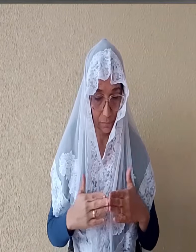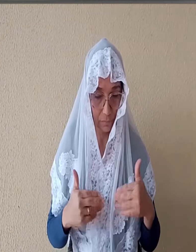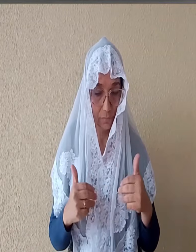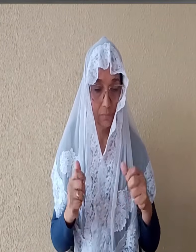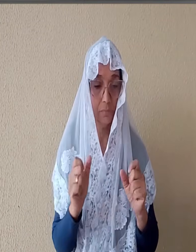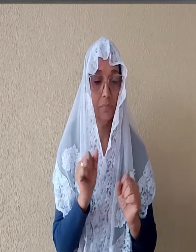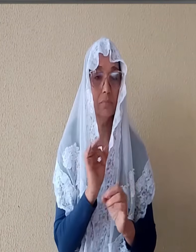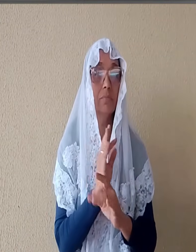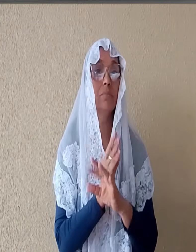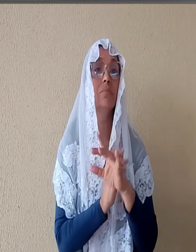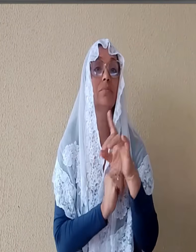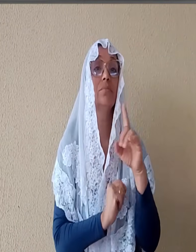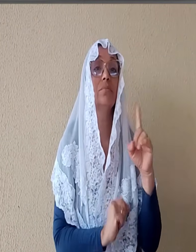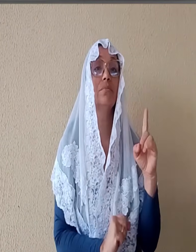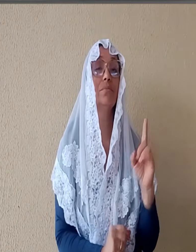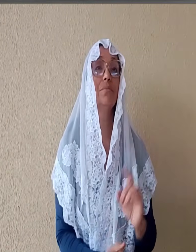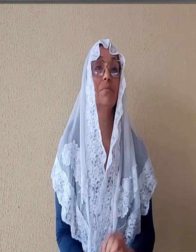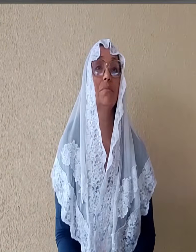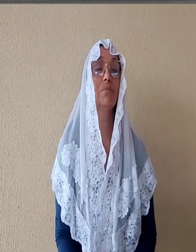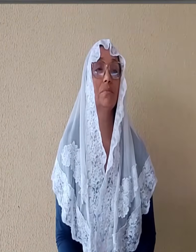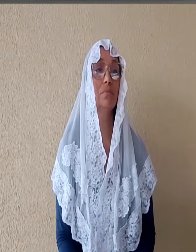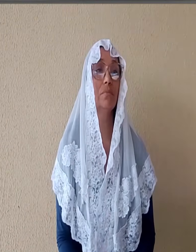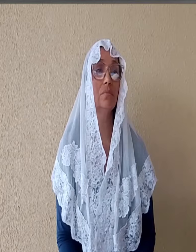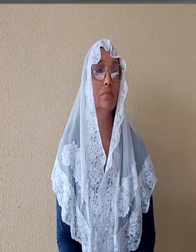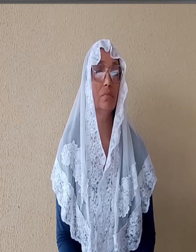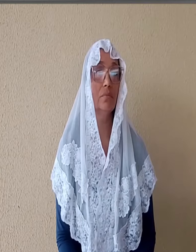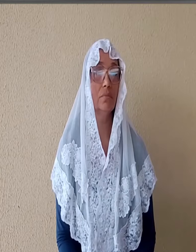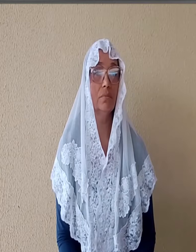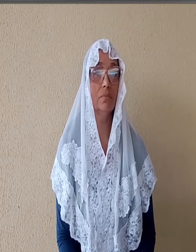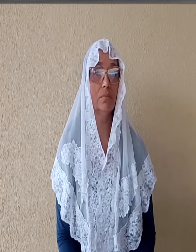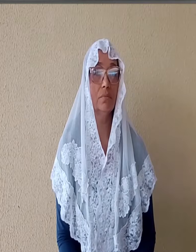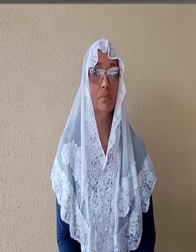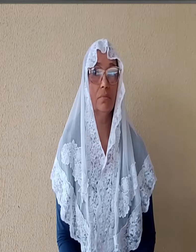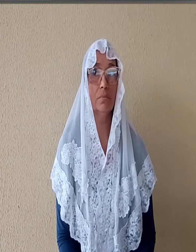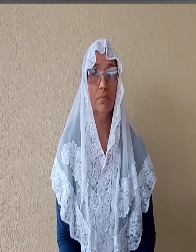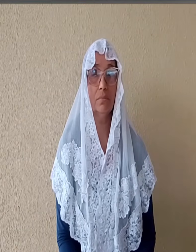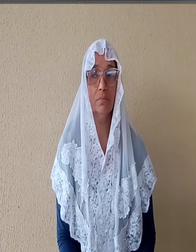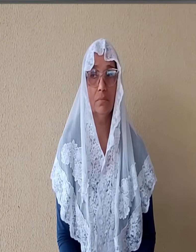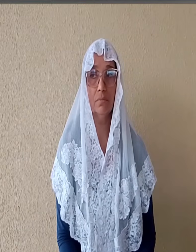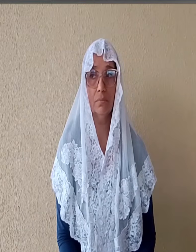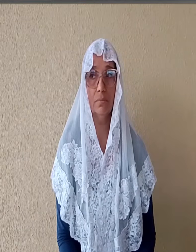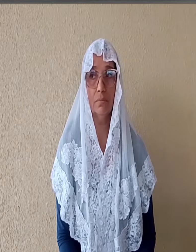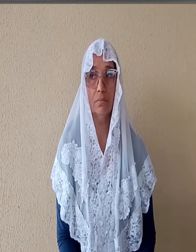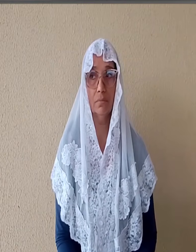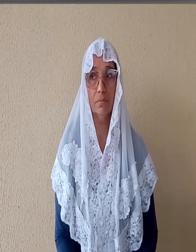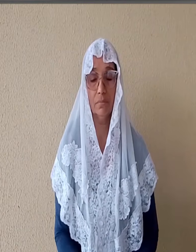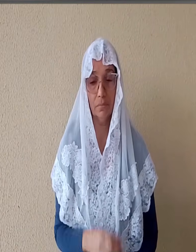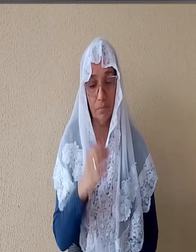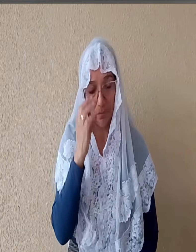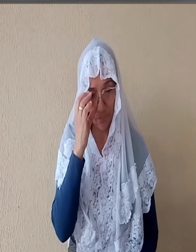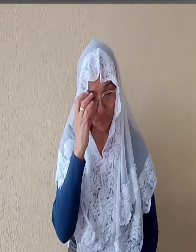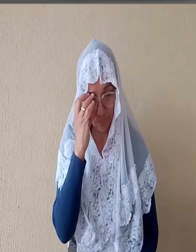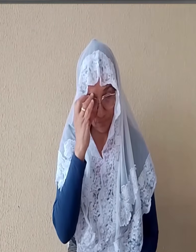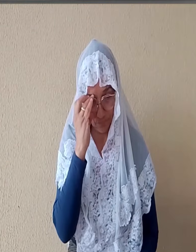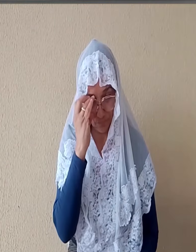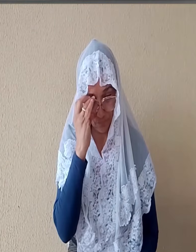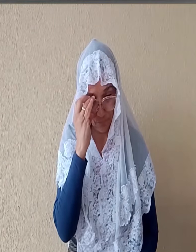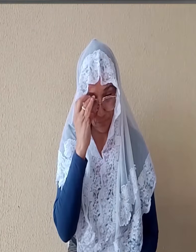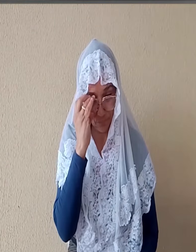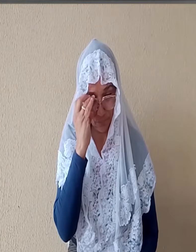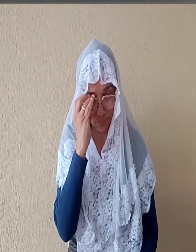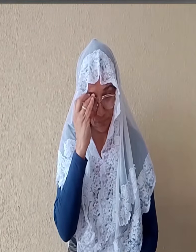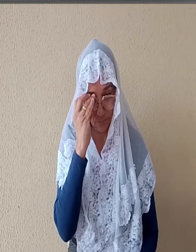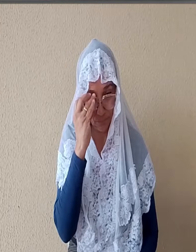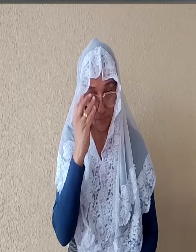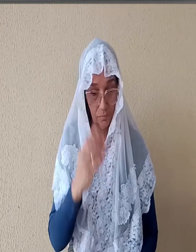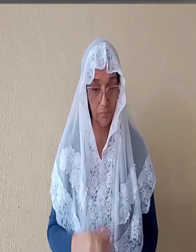Aleluia, Glória a Jesus. Deus. Aleluia. Aleluia, Jesus. Glória a Deus. Glória a Deus.